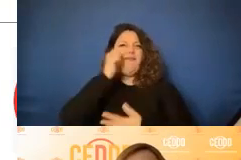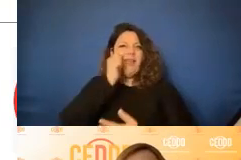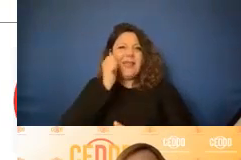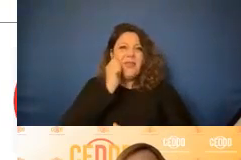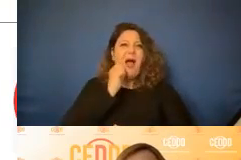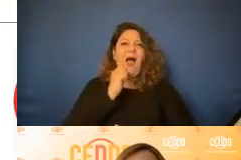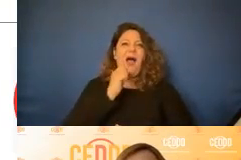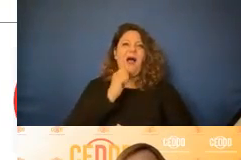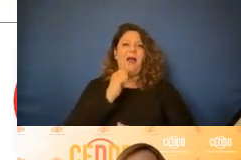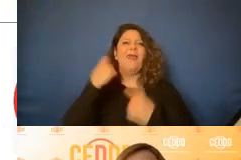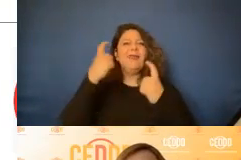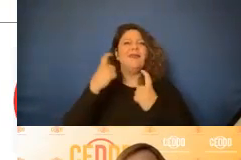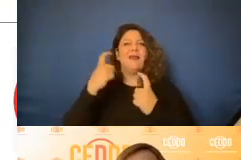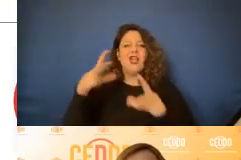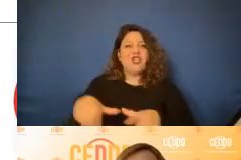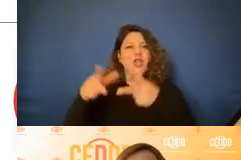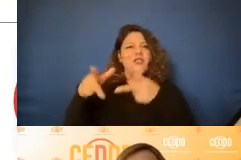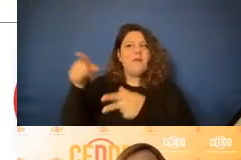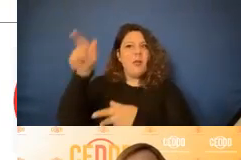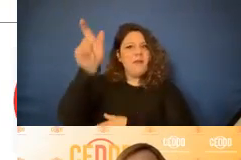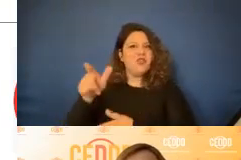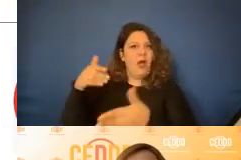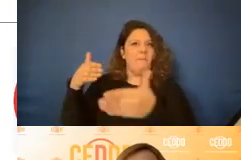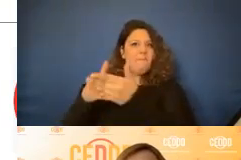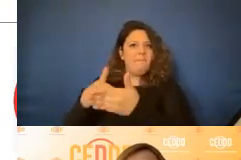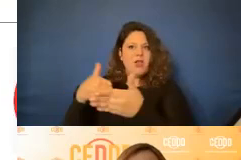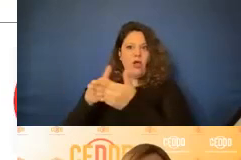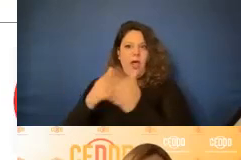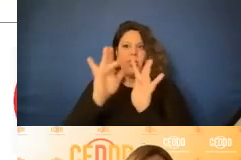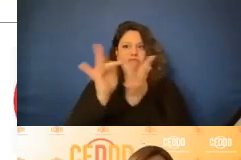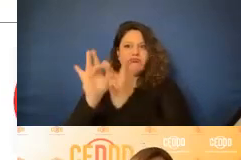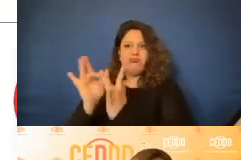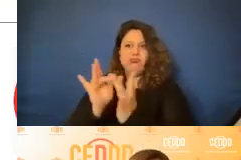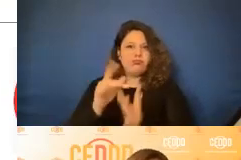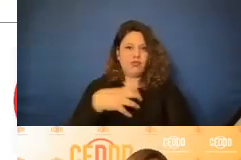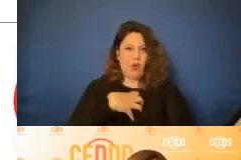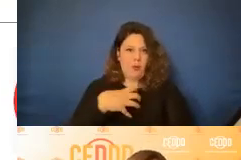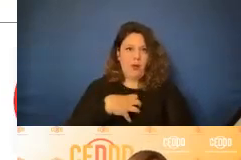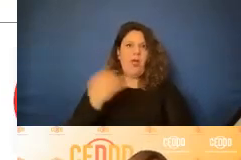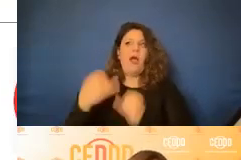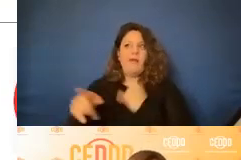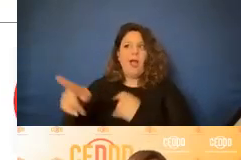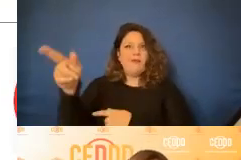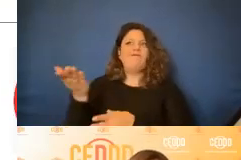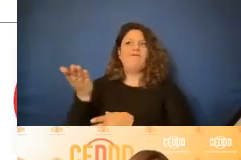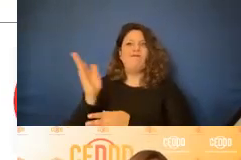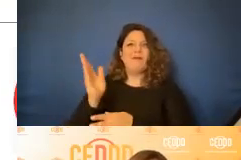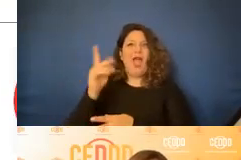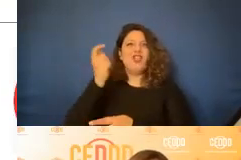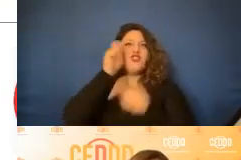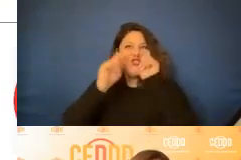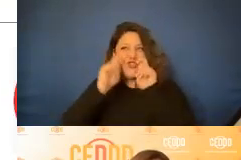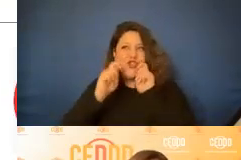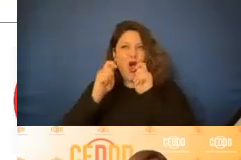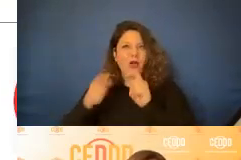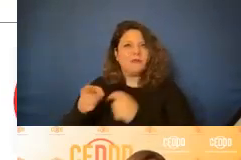intentar bloquear socialmente al acosado, haciéndole llorar, presentándolo, eso siempre pasa a menudo, ¿no?